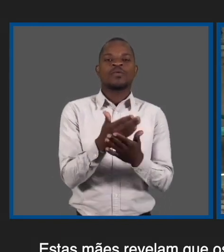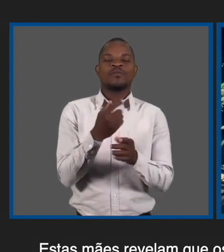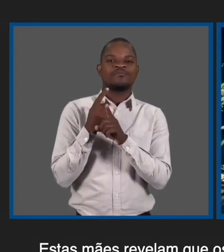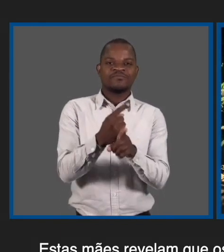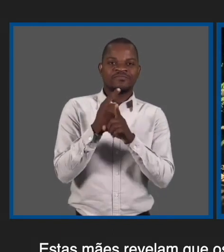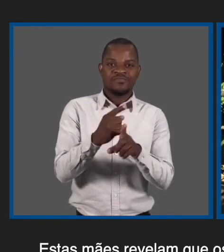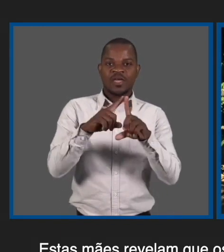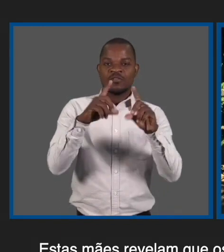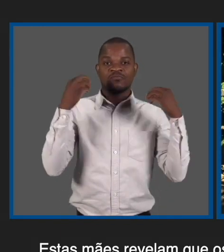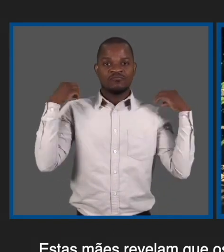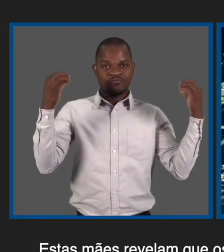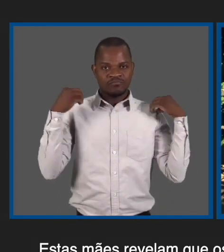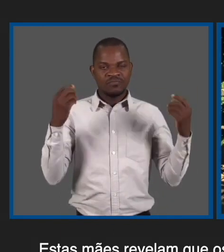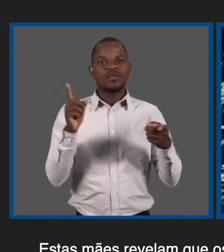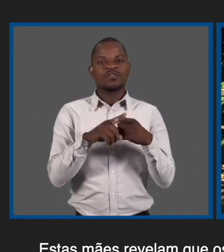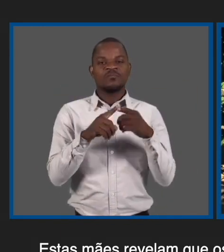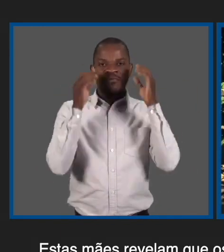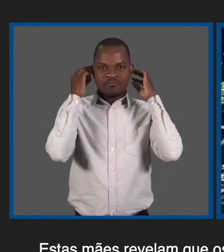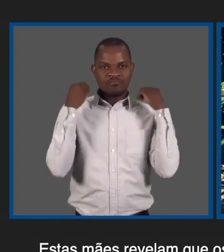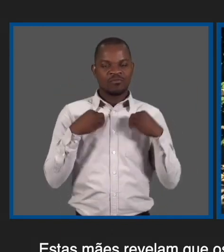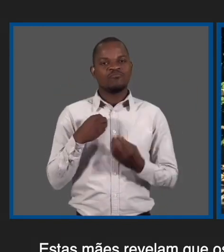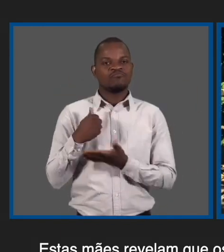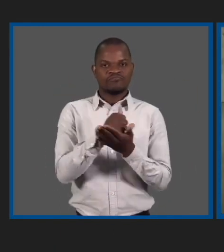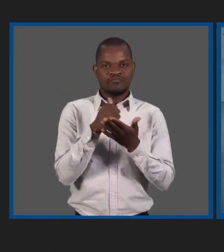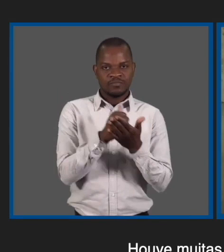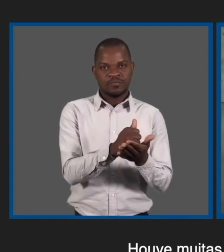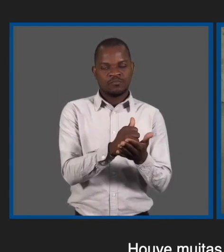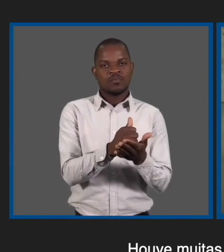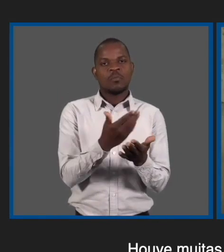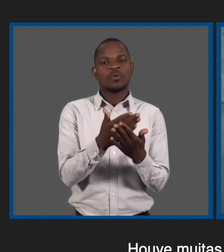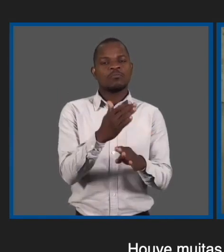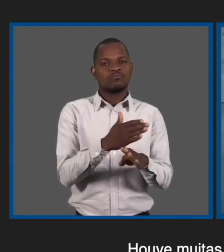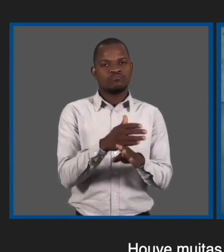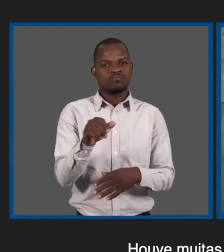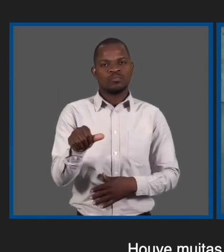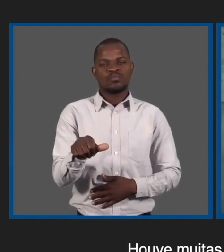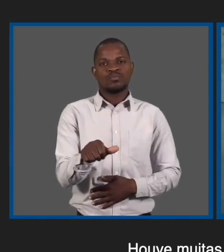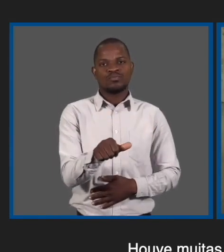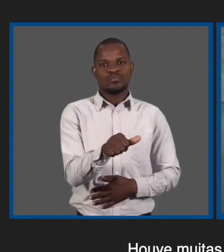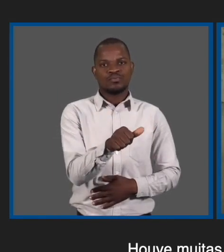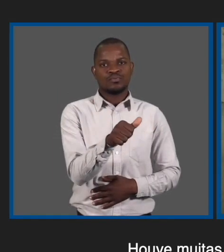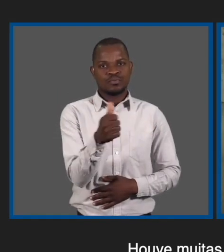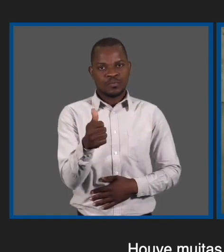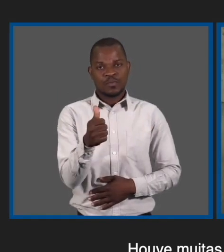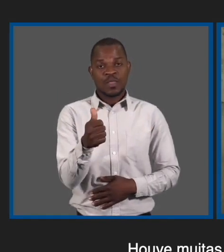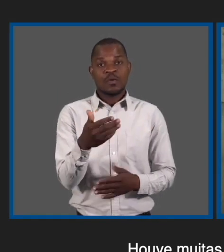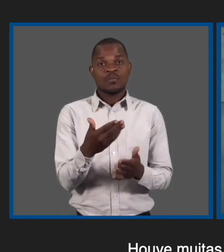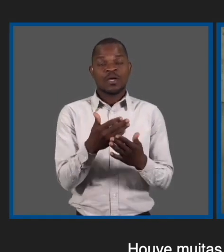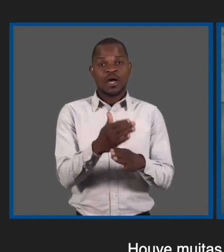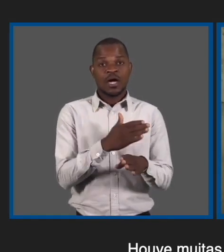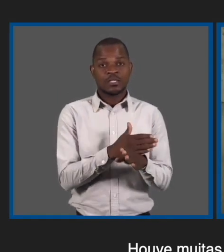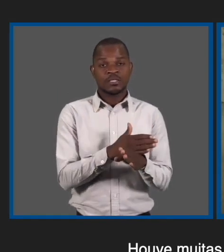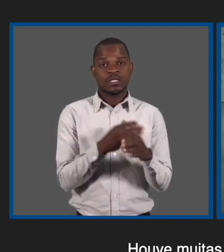da fisioterapia acompanhada pela terapeutas. Houve muitas mudanças, sim, porque antes de